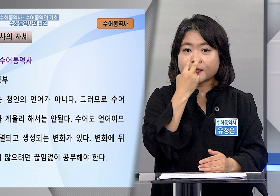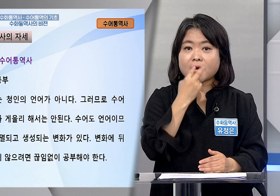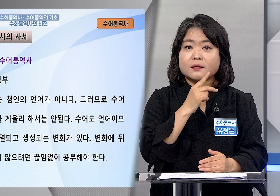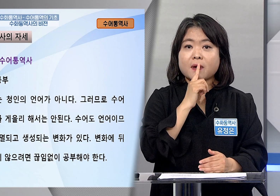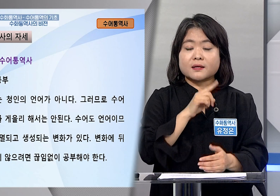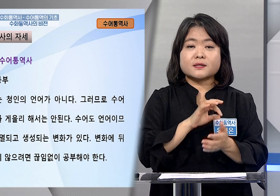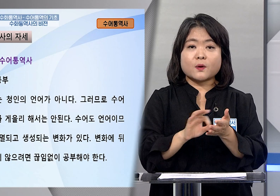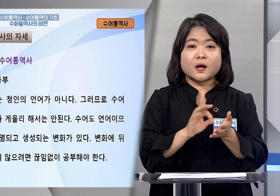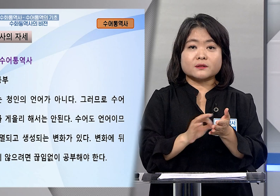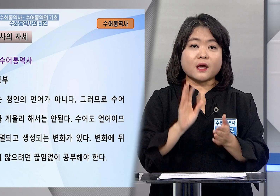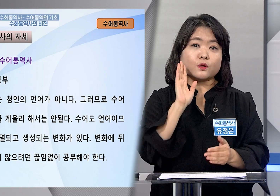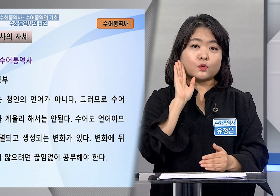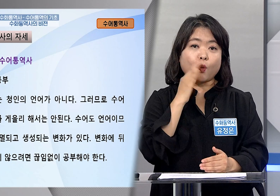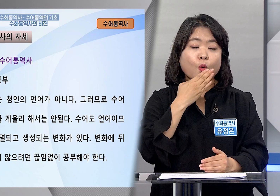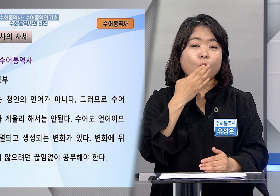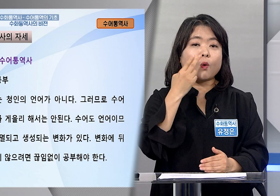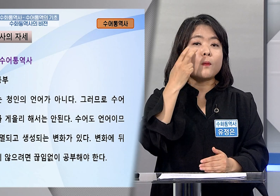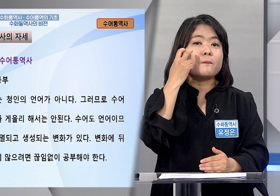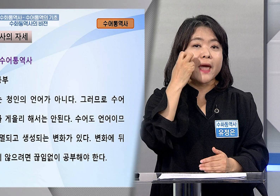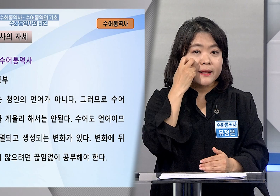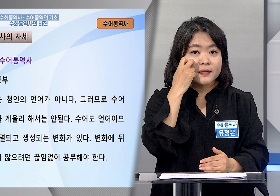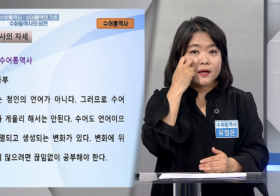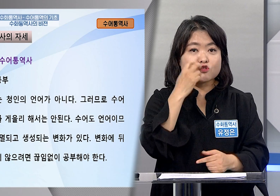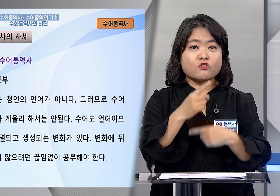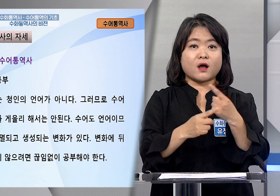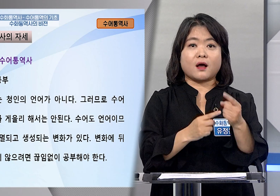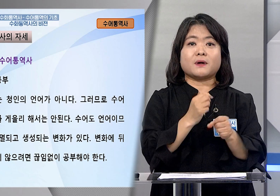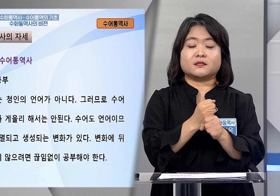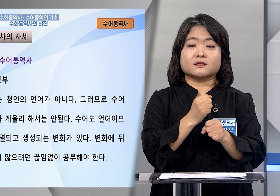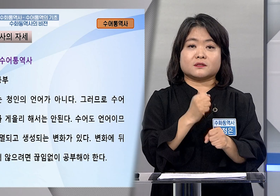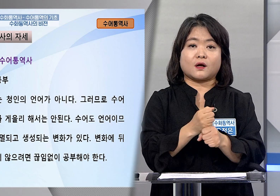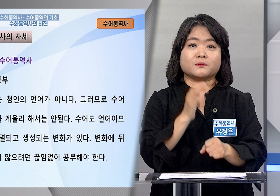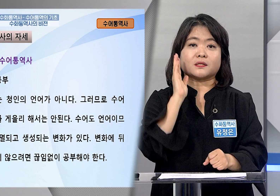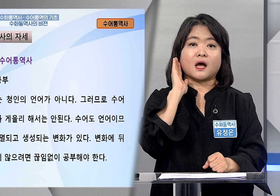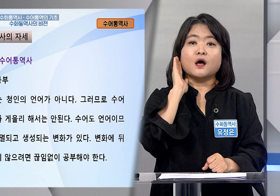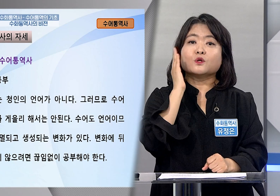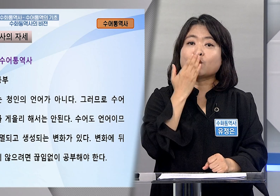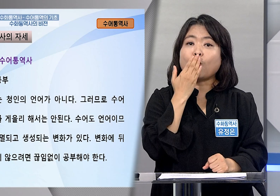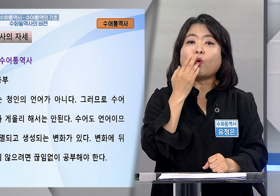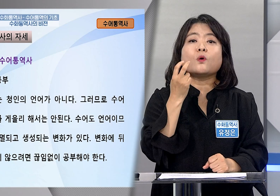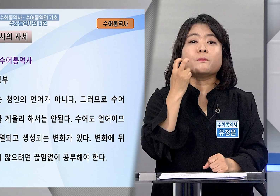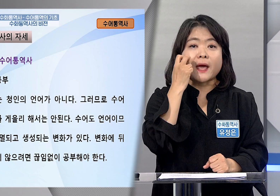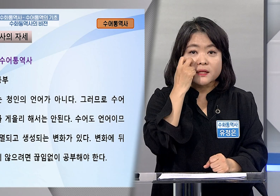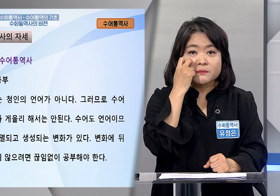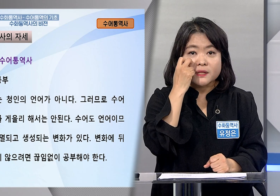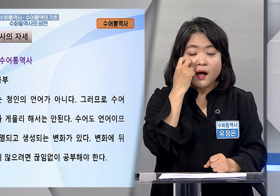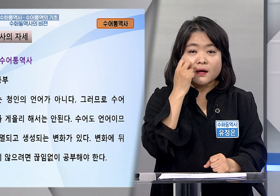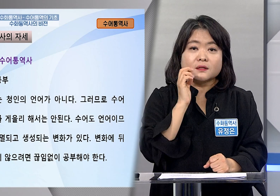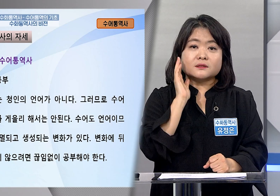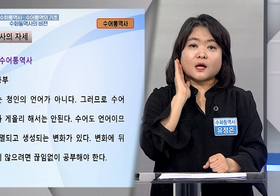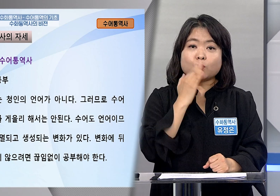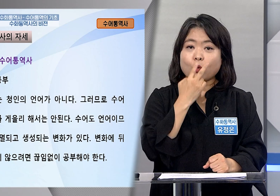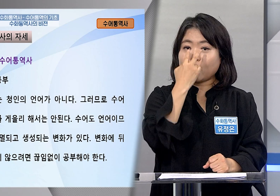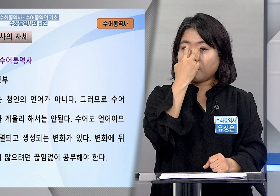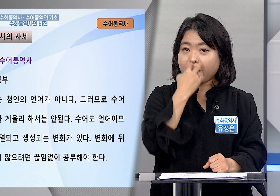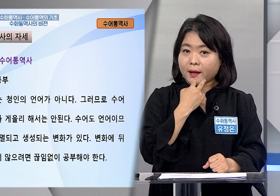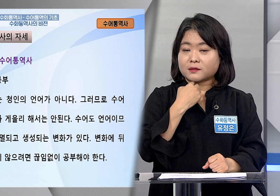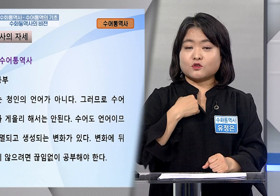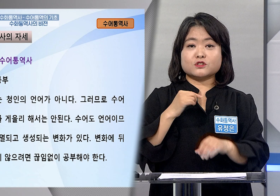농맹인이라는 말을 사용하는데 농맹인이라는 수화가 만들어졌다고 합니다. 자, 농맹입니다. 자, 농맹. 저는